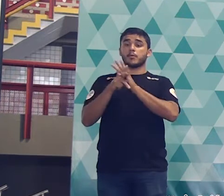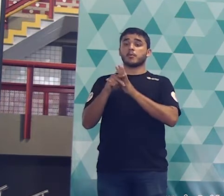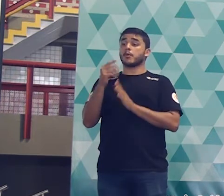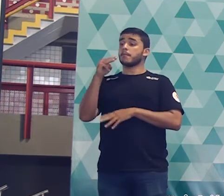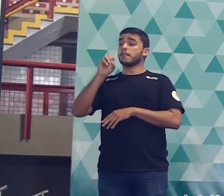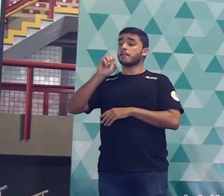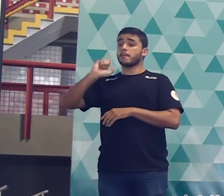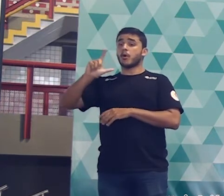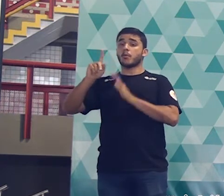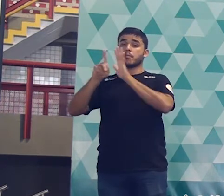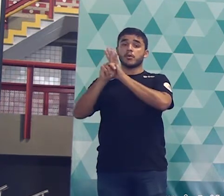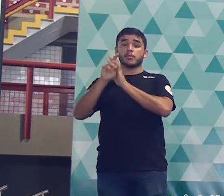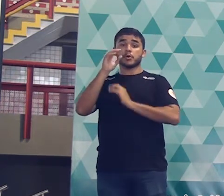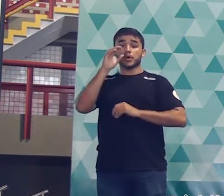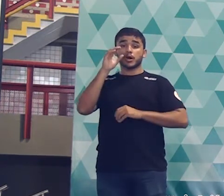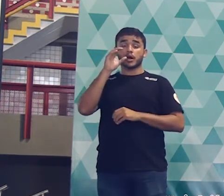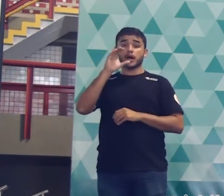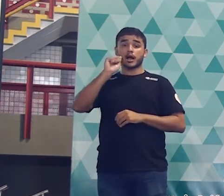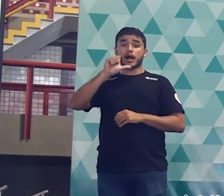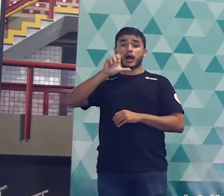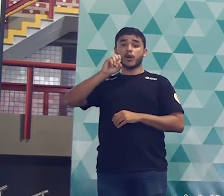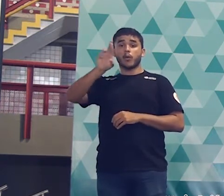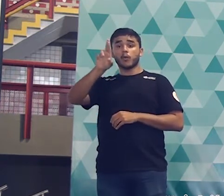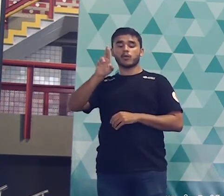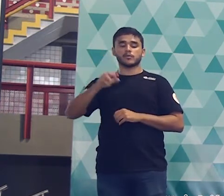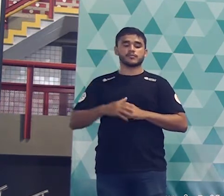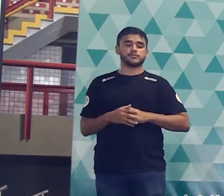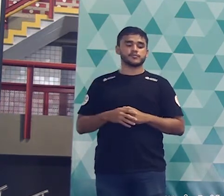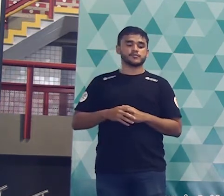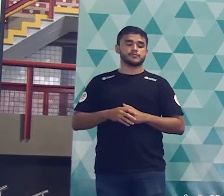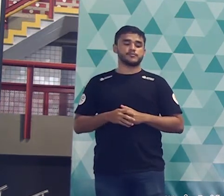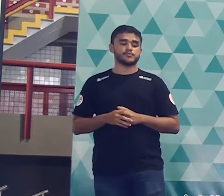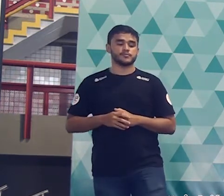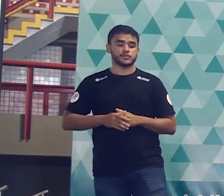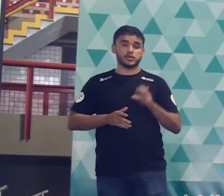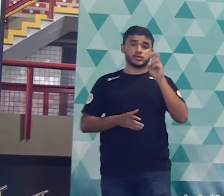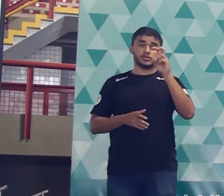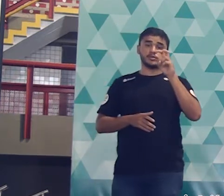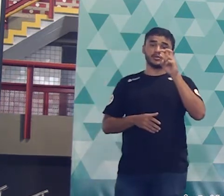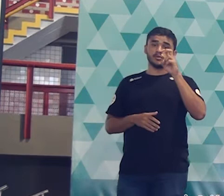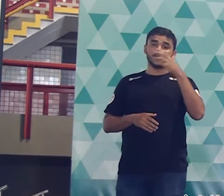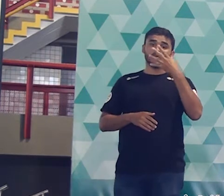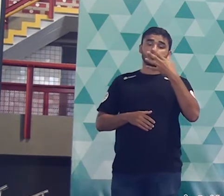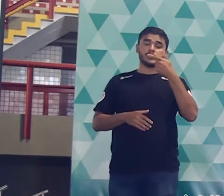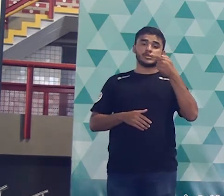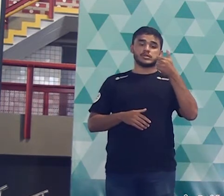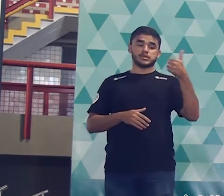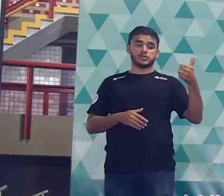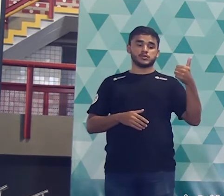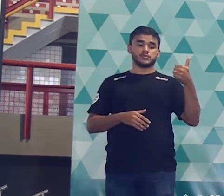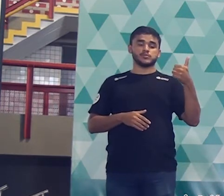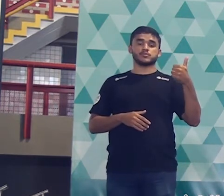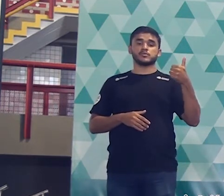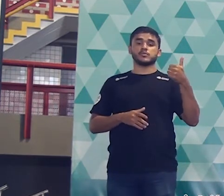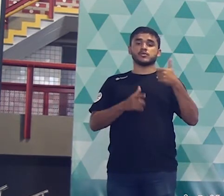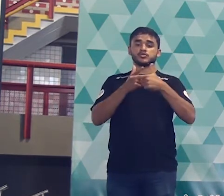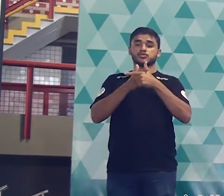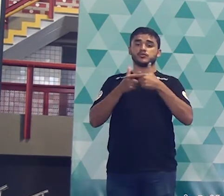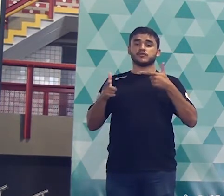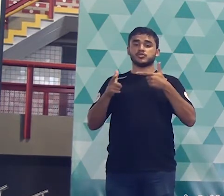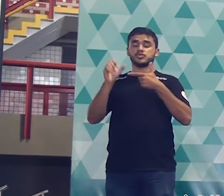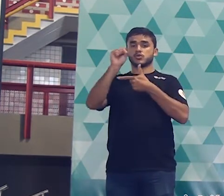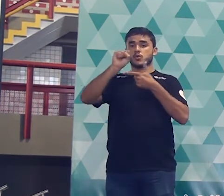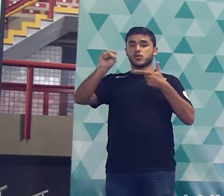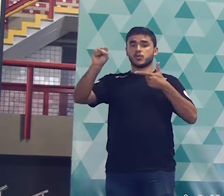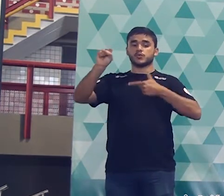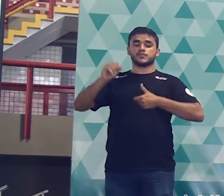combustível, a mesma coisa. Eu vou pegar 5.471, que foi a energia liberada na sua combustão, e vou dividir por 8, que foi a